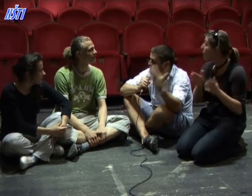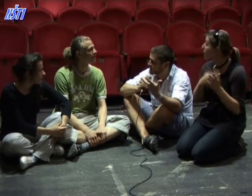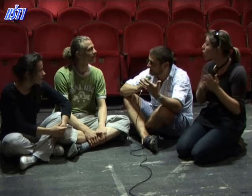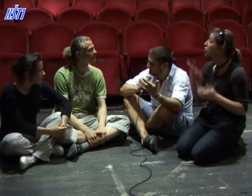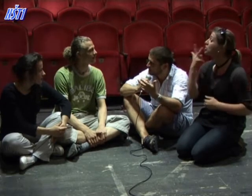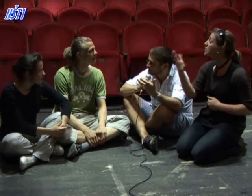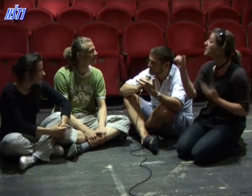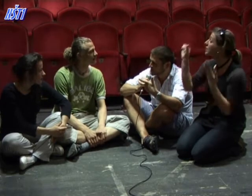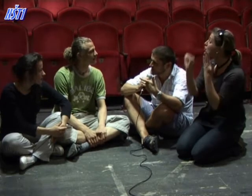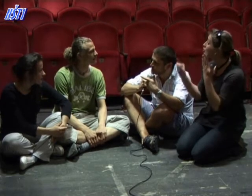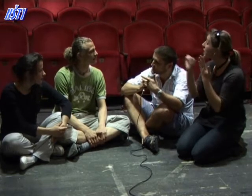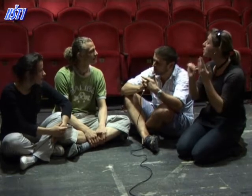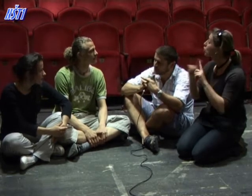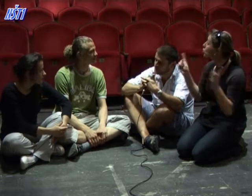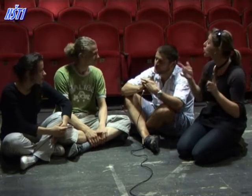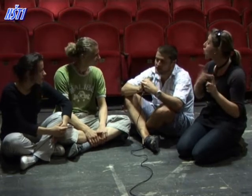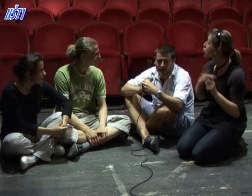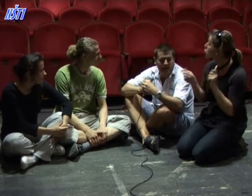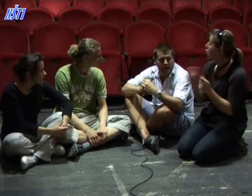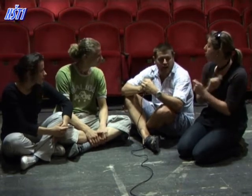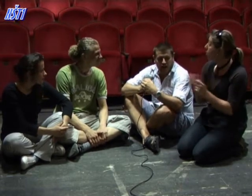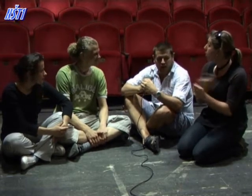asi 630 postav.